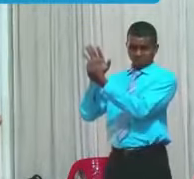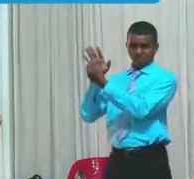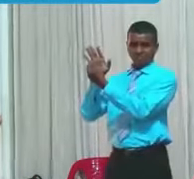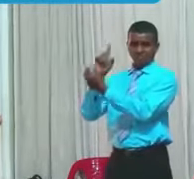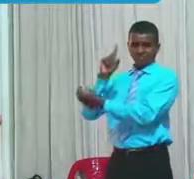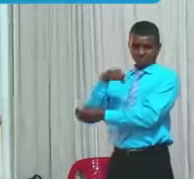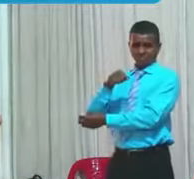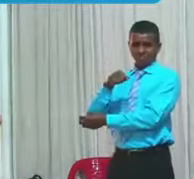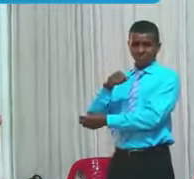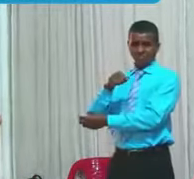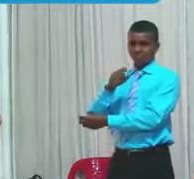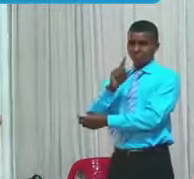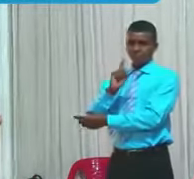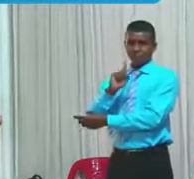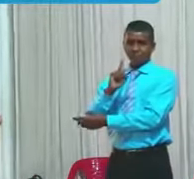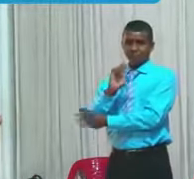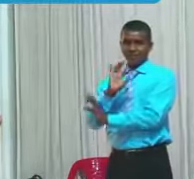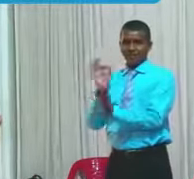No